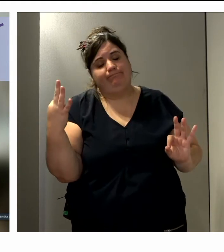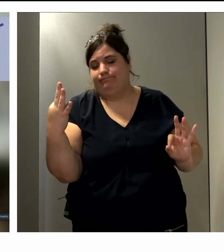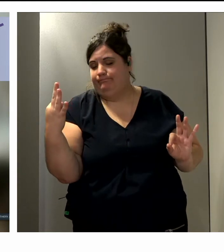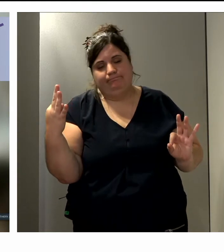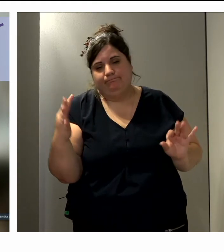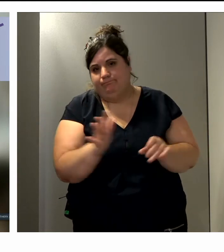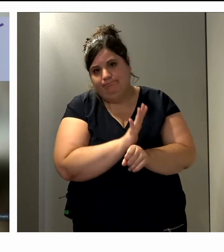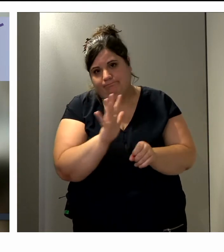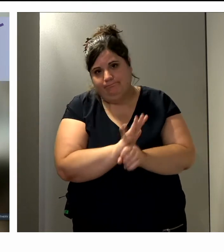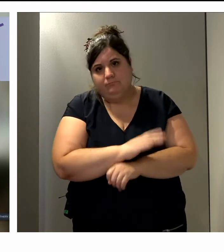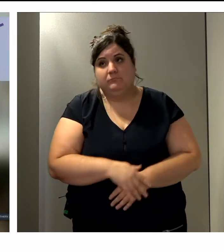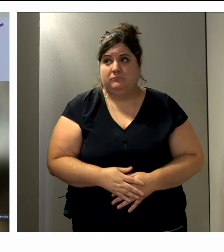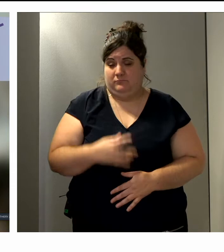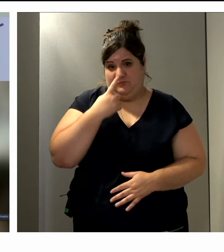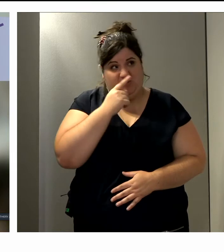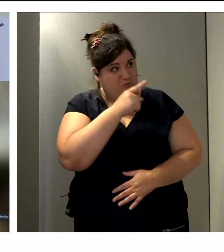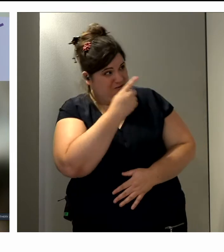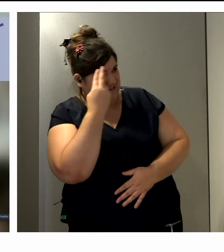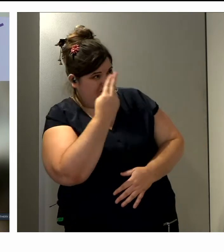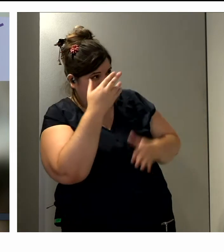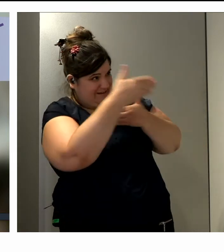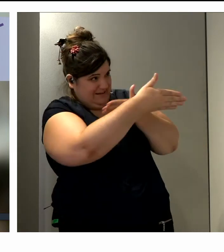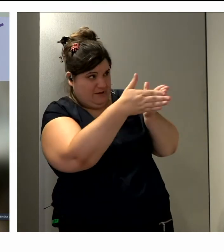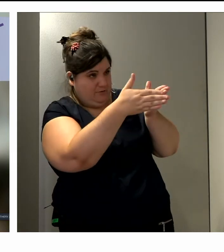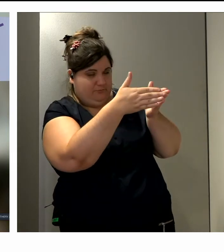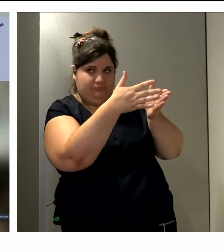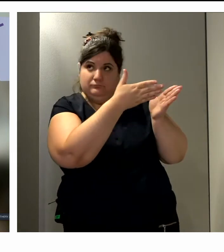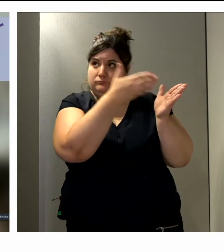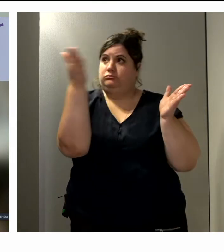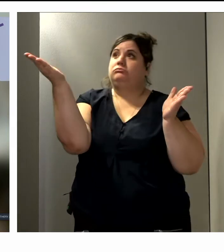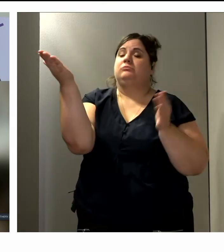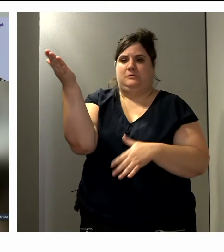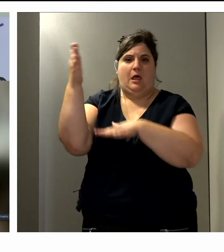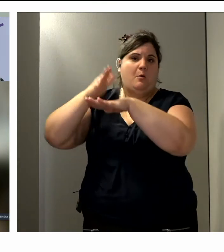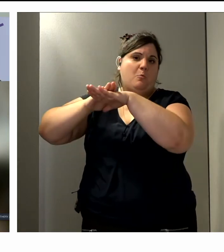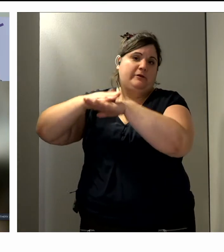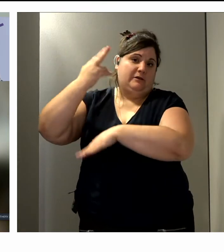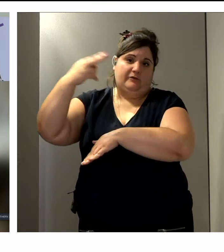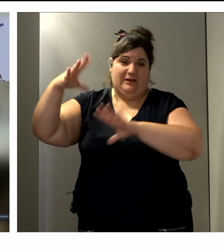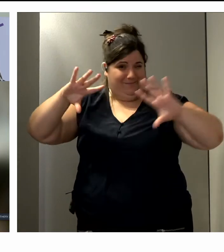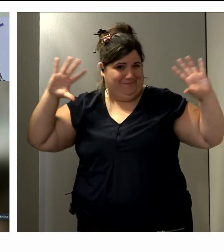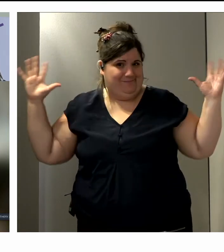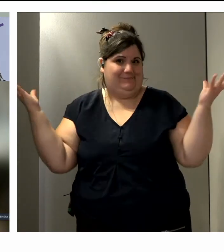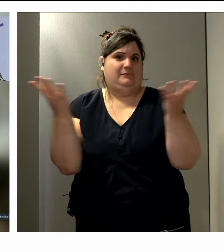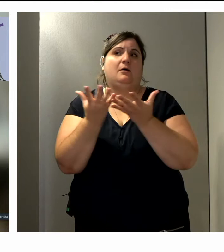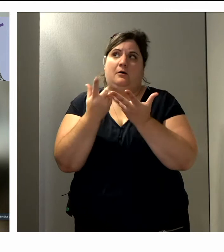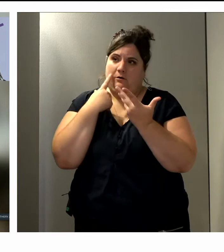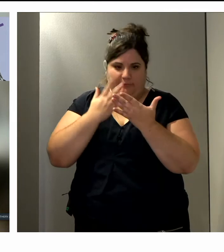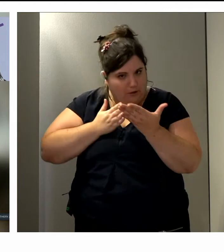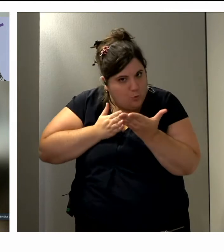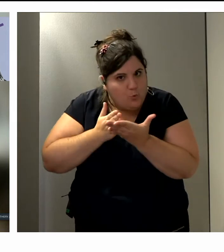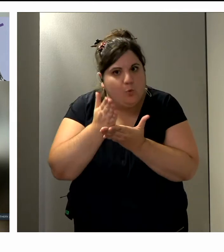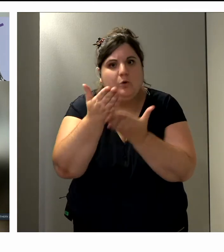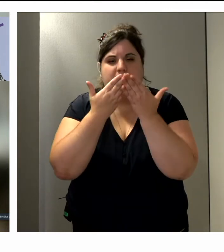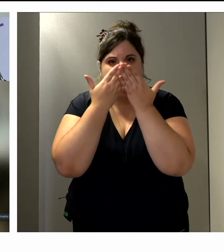qu'il faut aussi une politique nationale pour permettre à ces personnes de suivre un cursus et que le